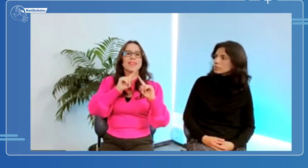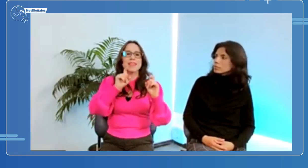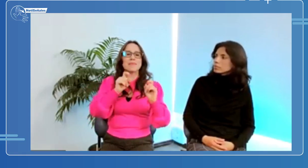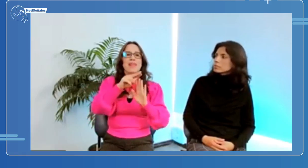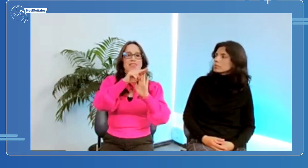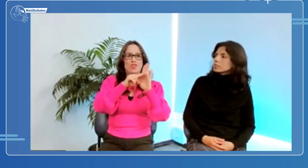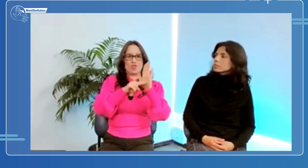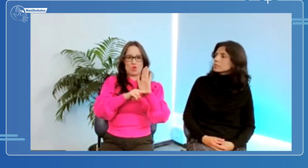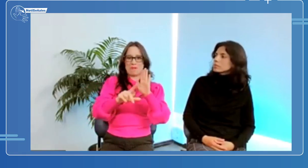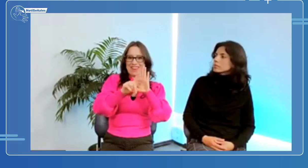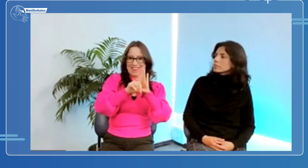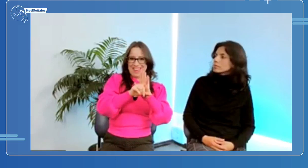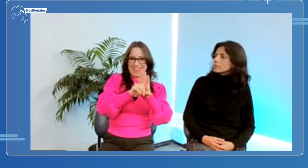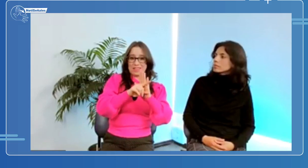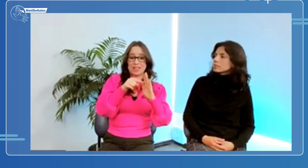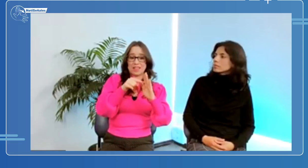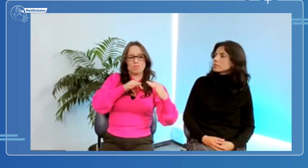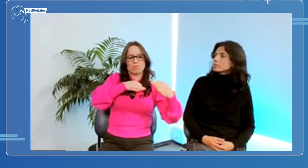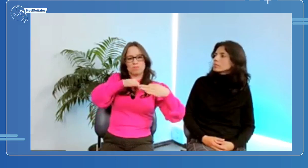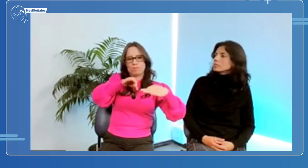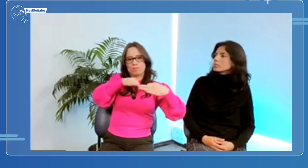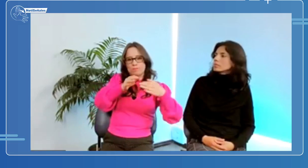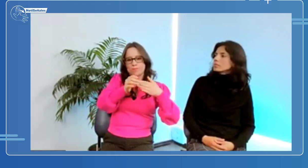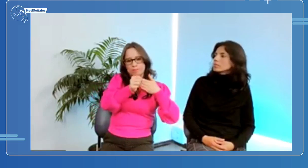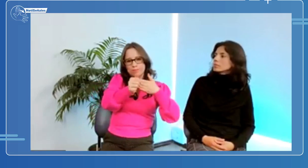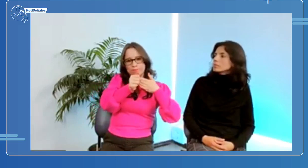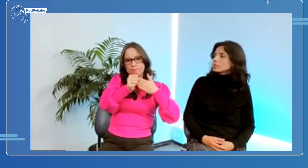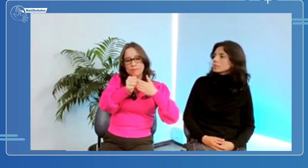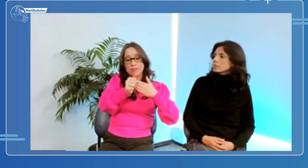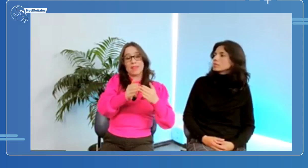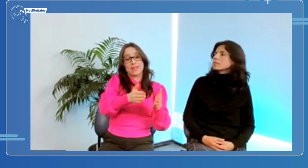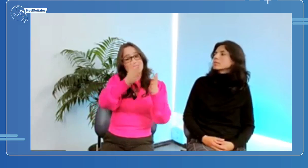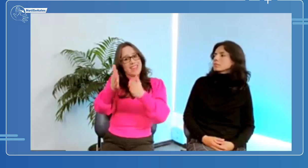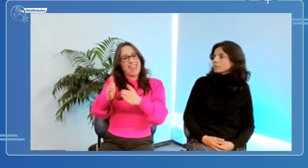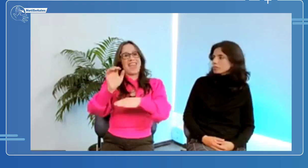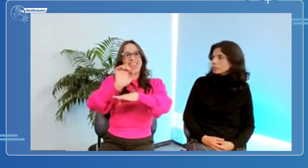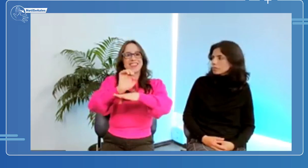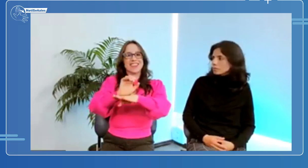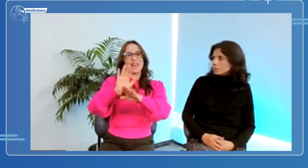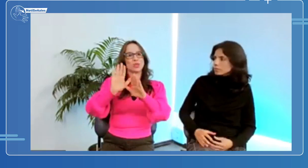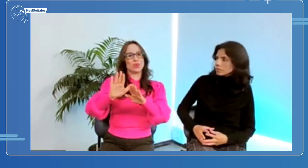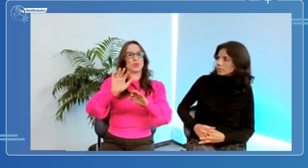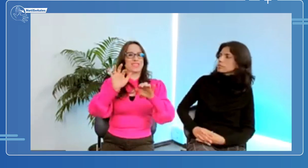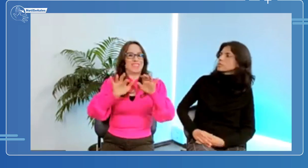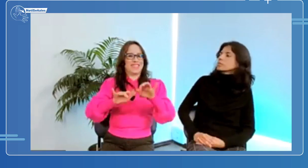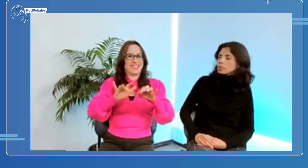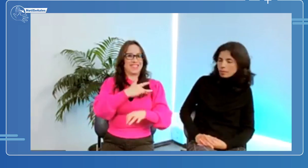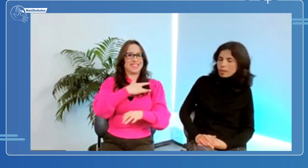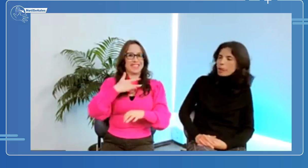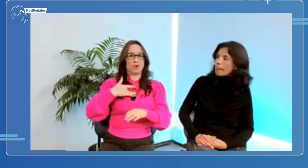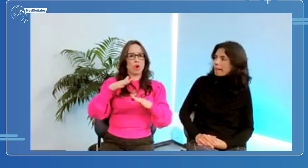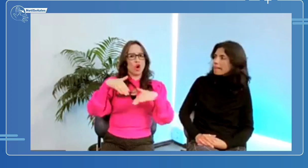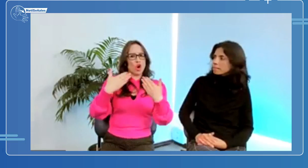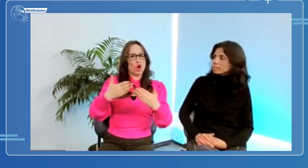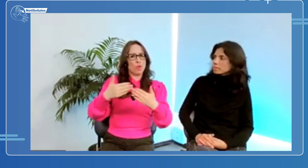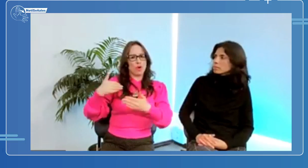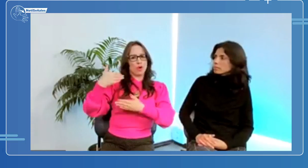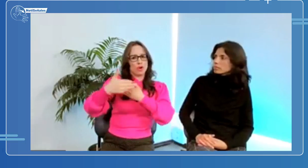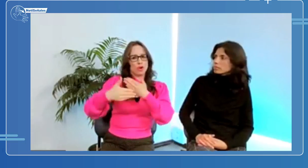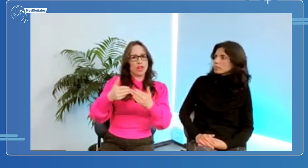el Ministerio de Salud es el responsable de regular, de hacer estas normas relacionadas y pues